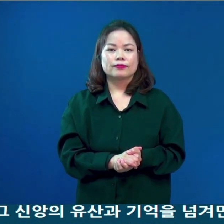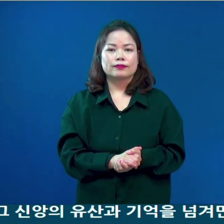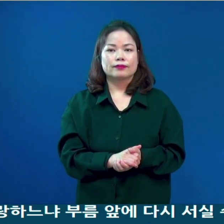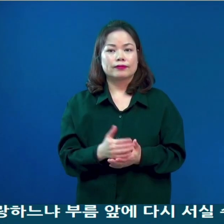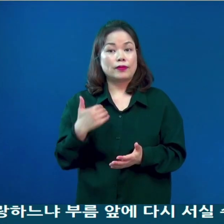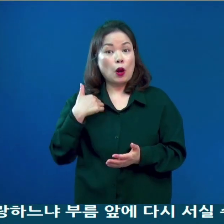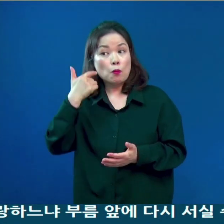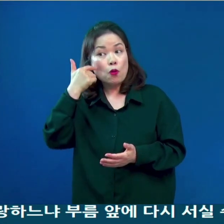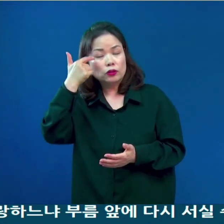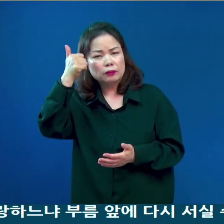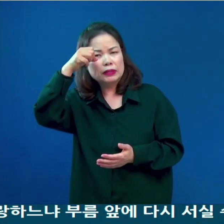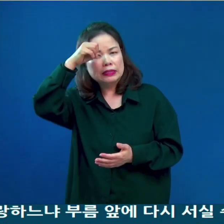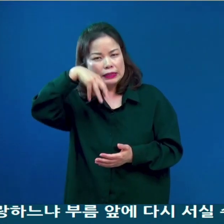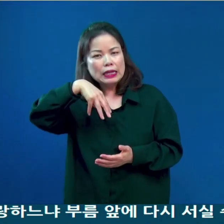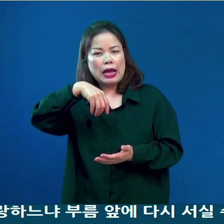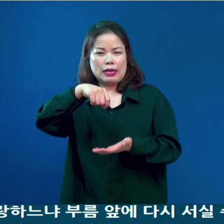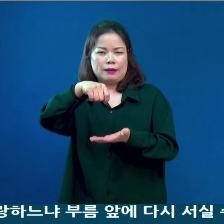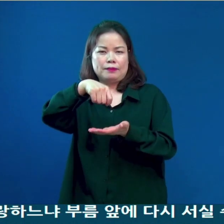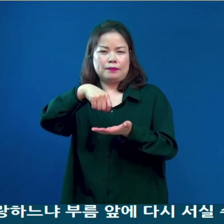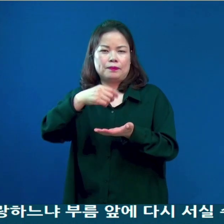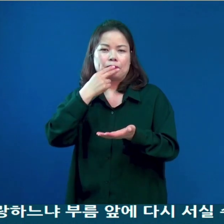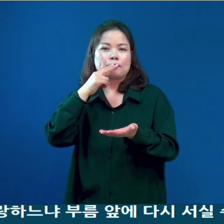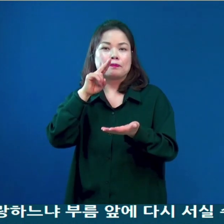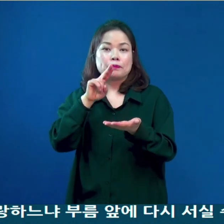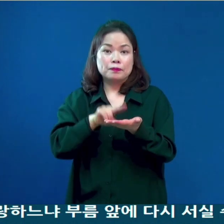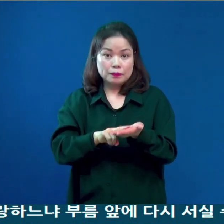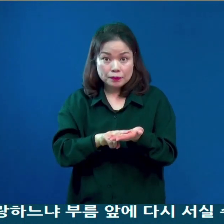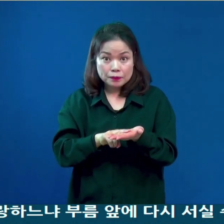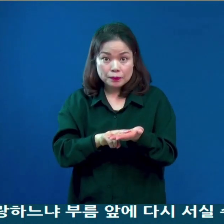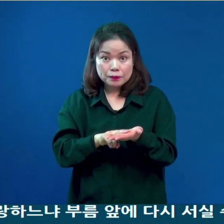제가 그냥 작성을 했습니다. 이 편지는